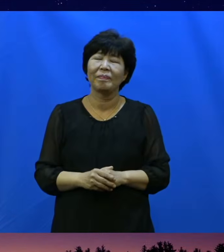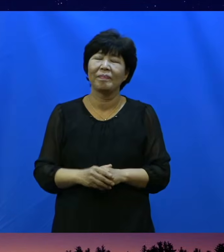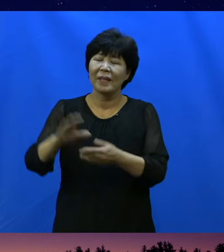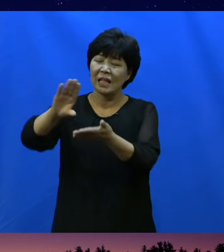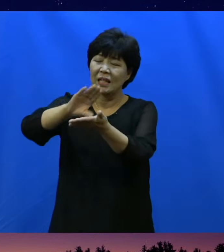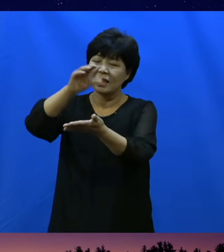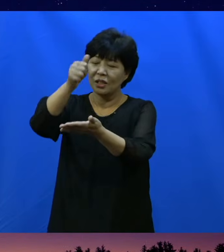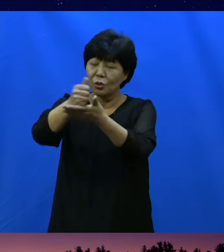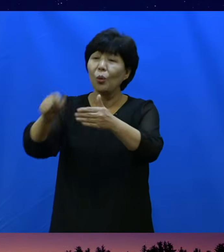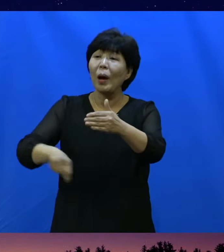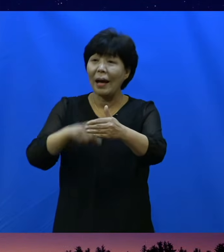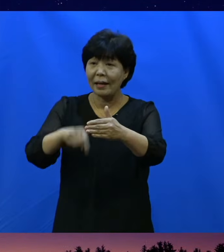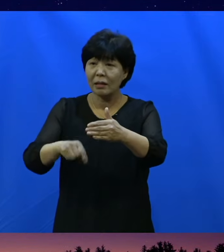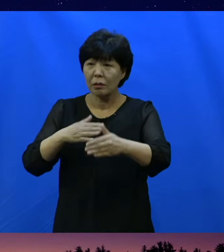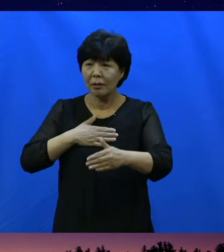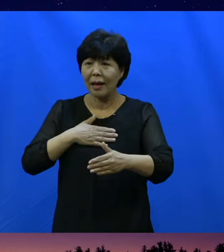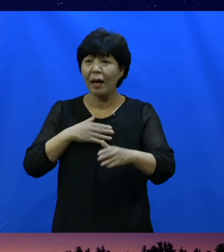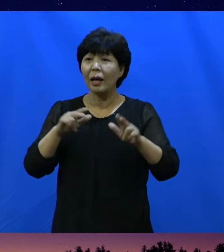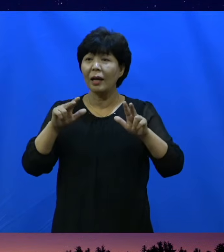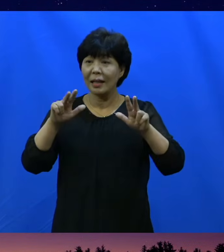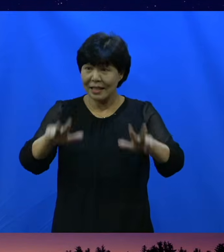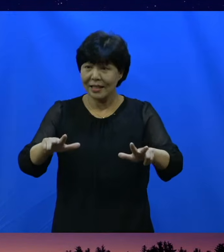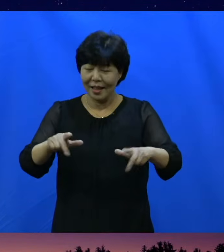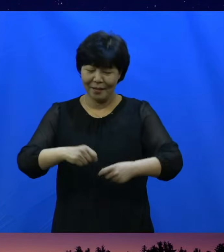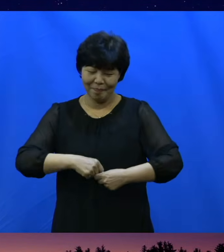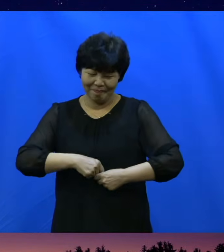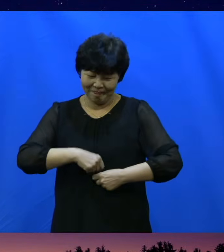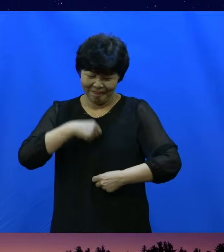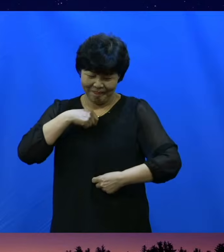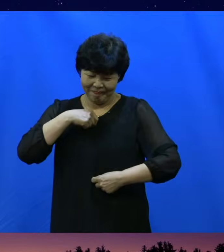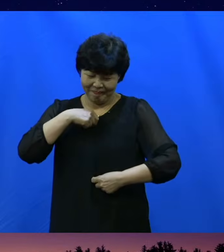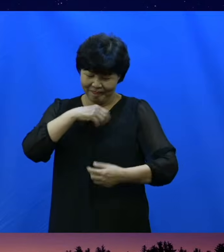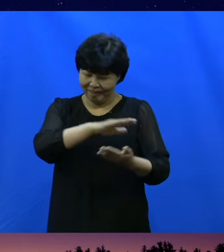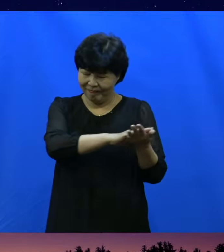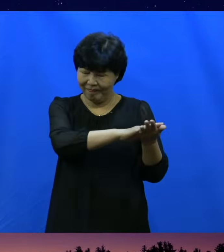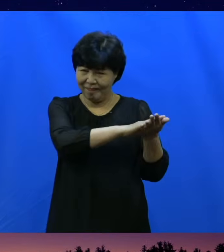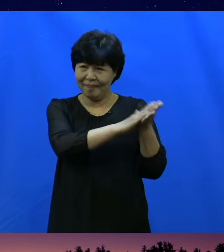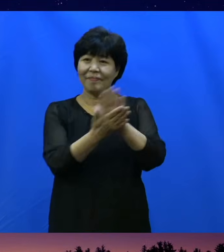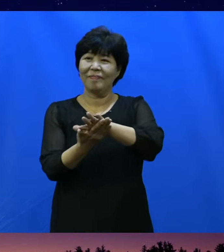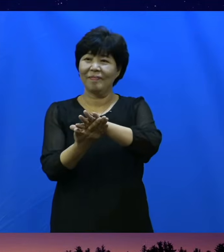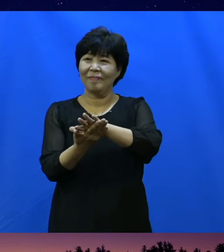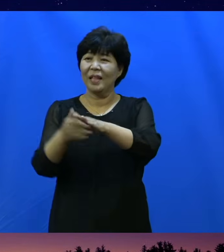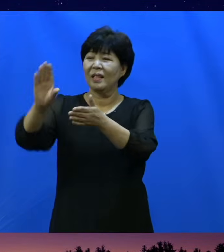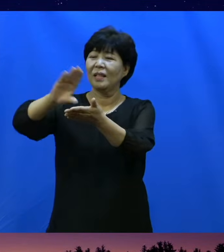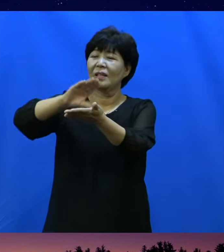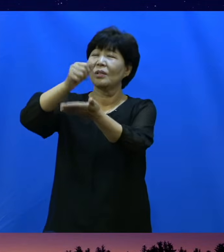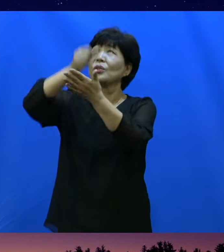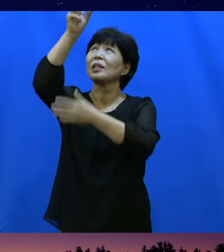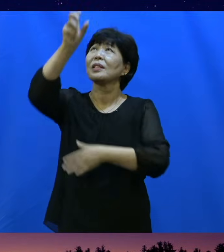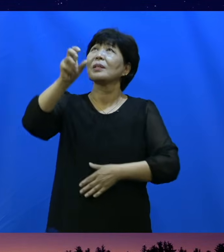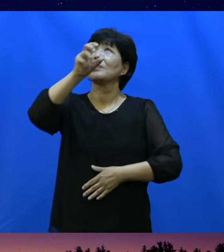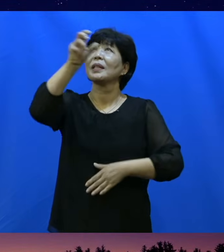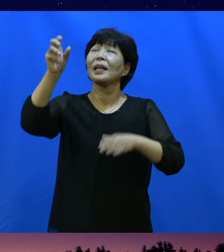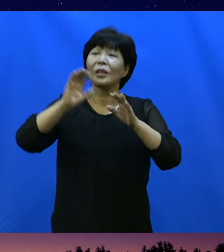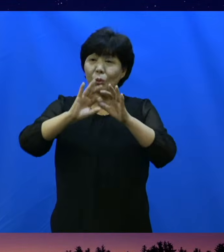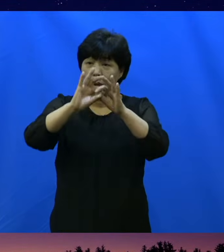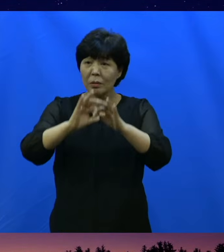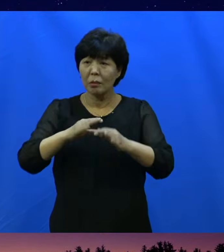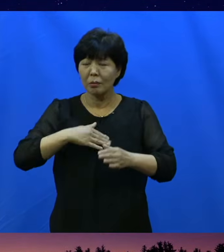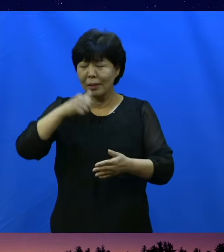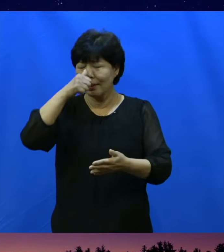그리스도 안에서 내가 의롭게 되었음을 선포하는 것입니다. 그리스도의 십자가로 나의 죄를